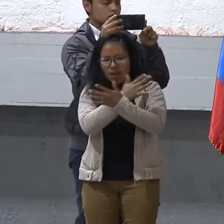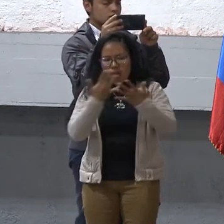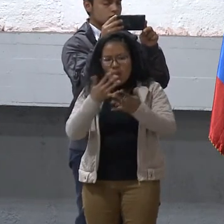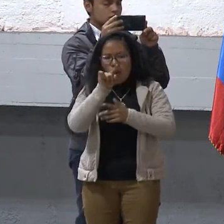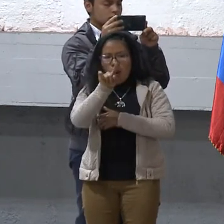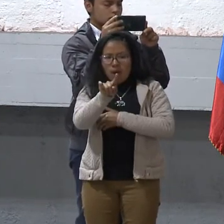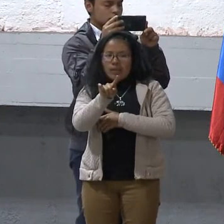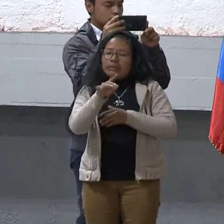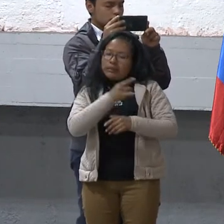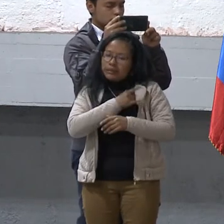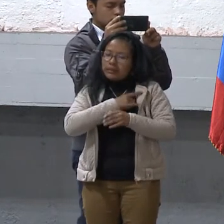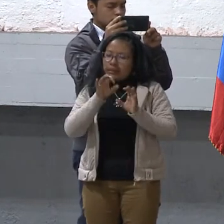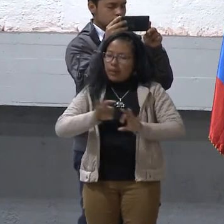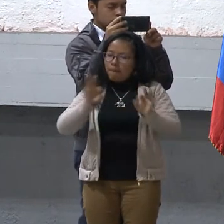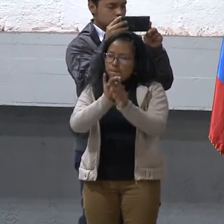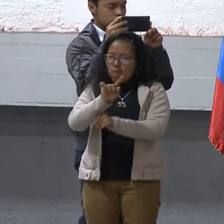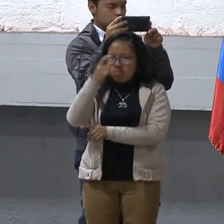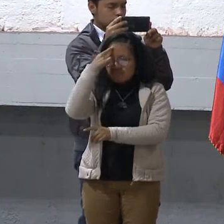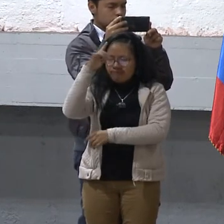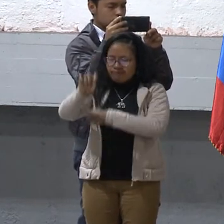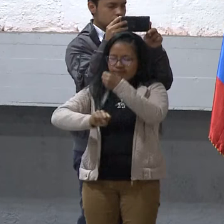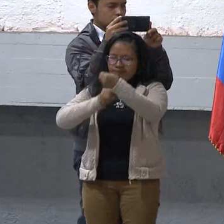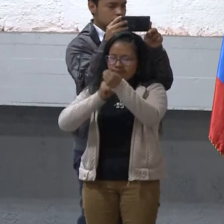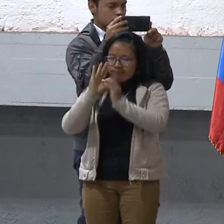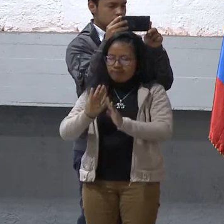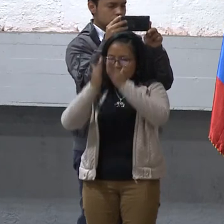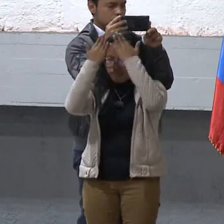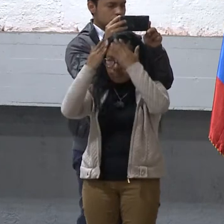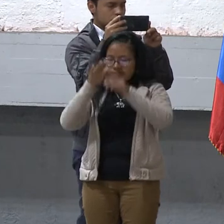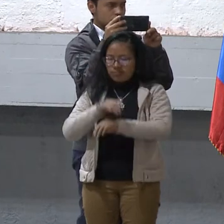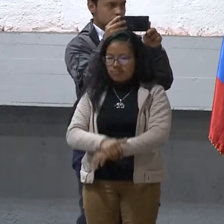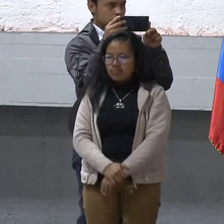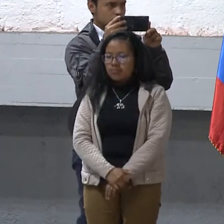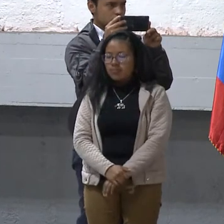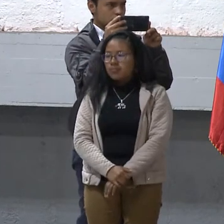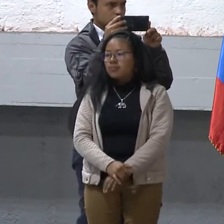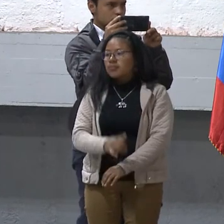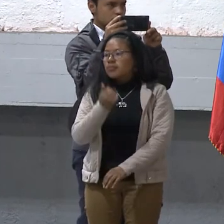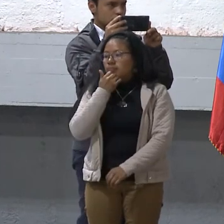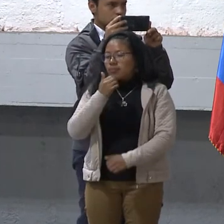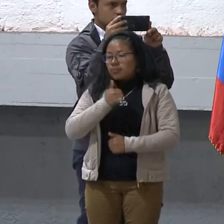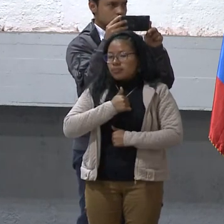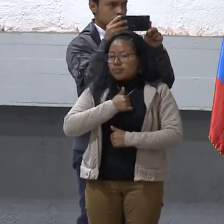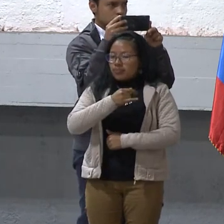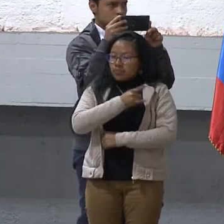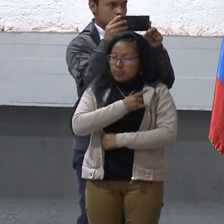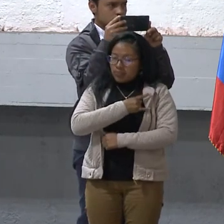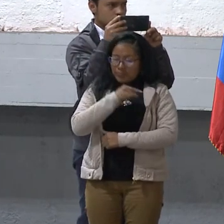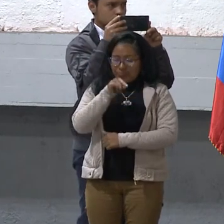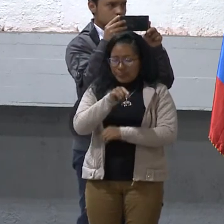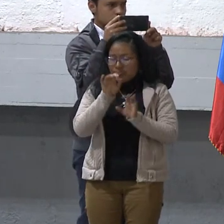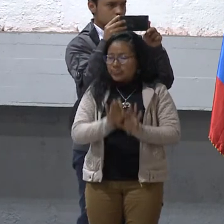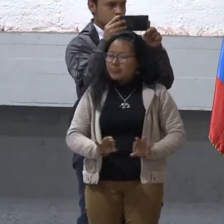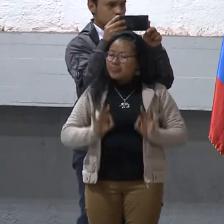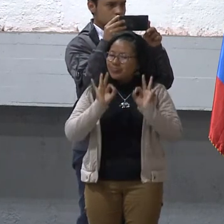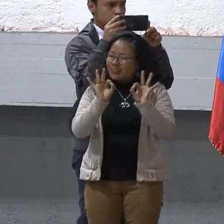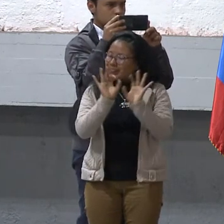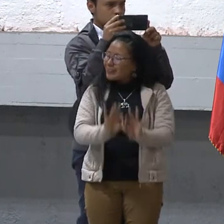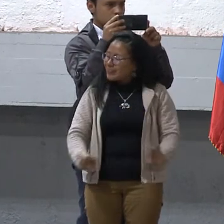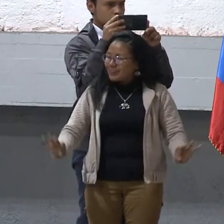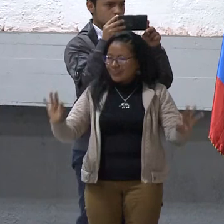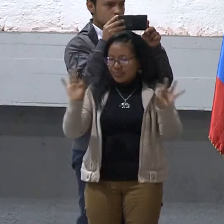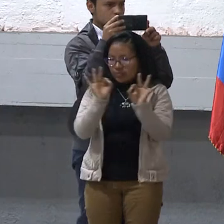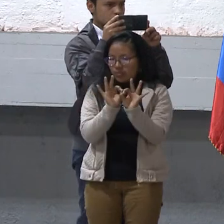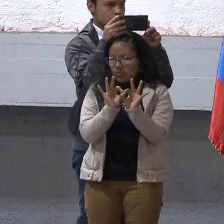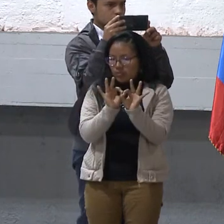humanos y esa autonomía al interior de la universidad también es vital es muy importante es